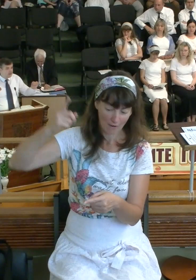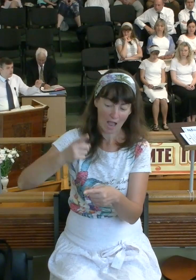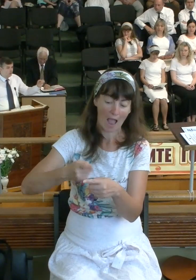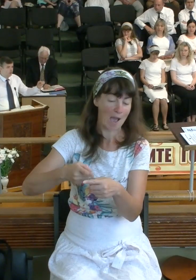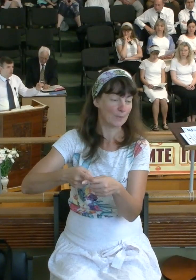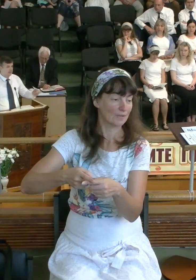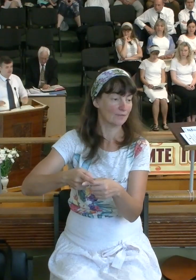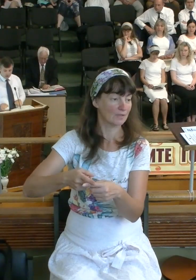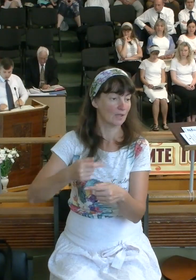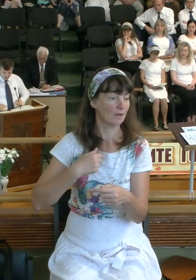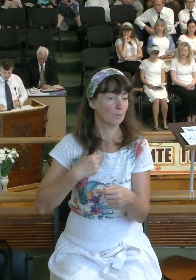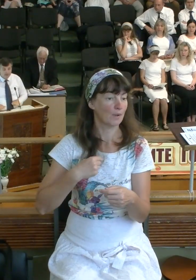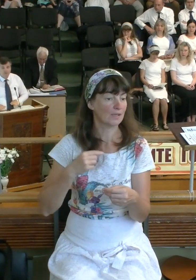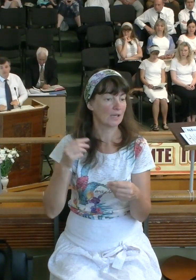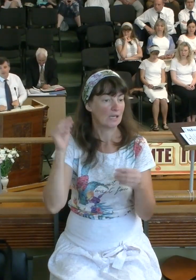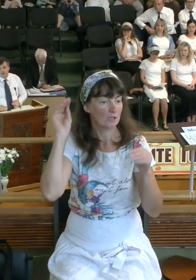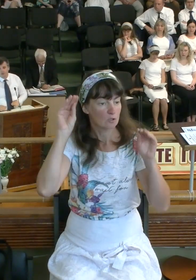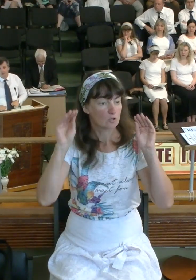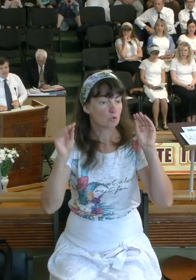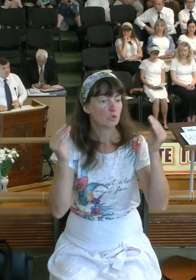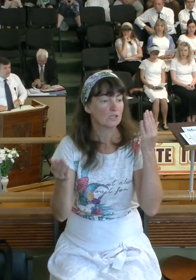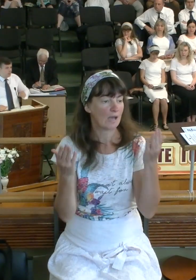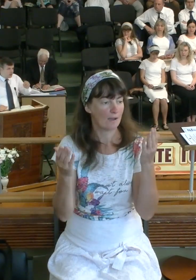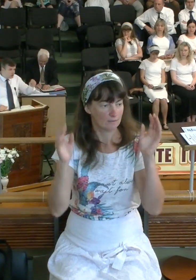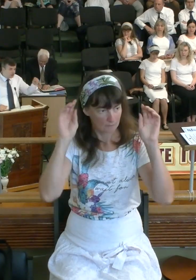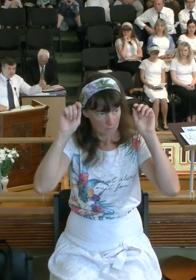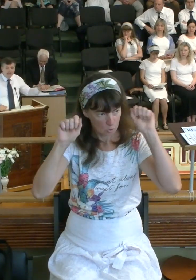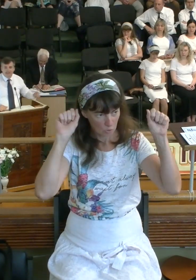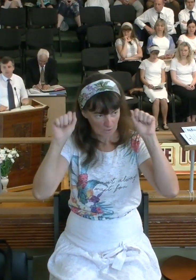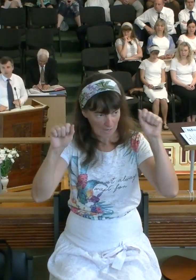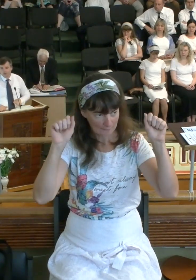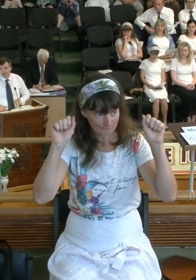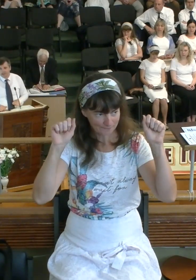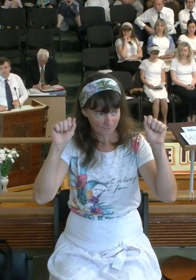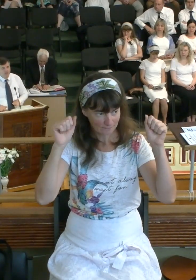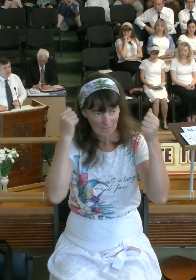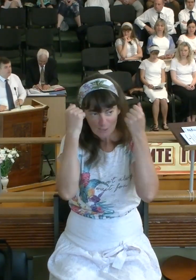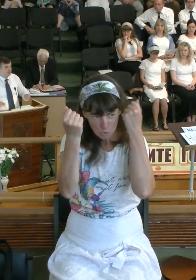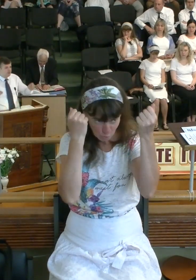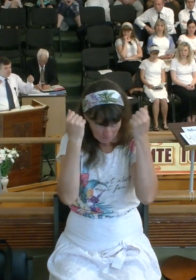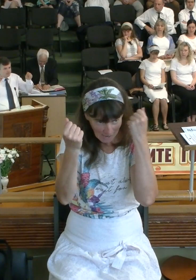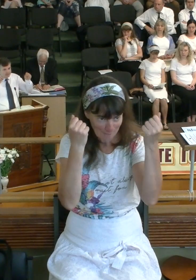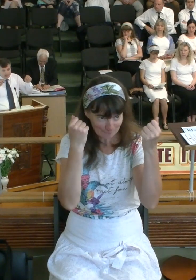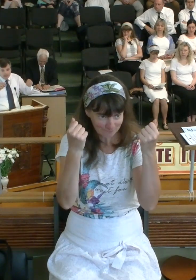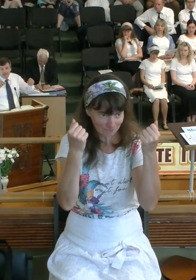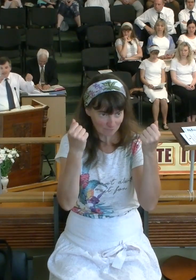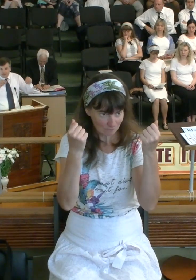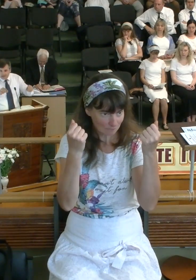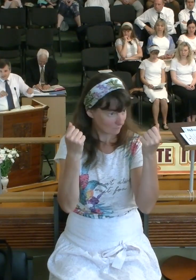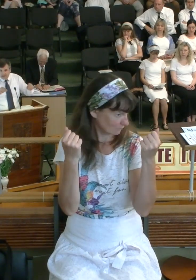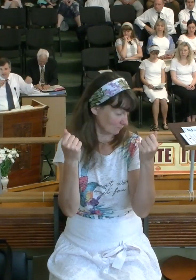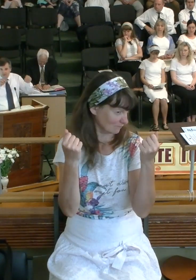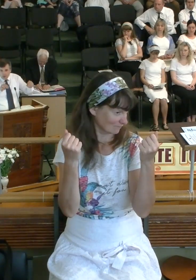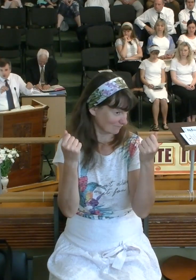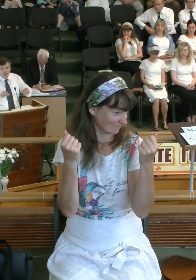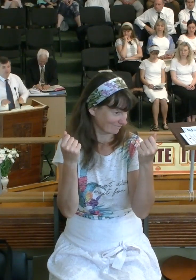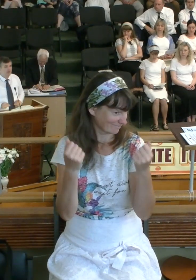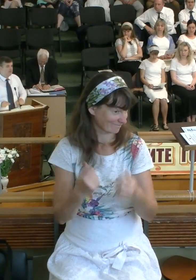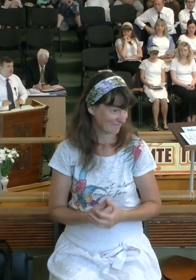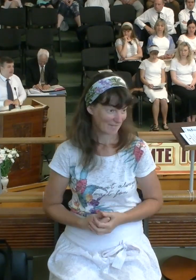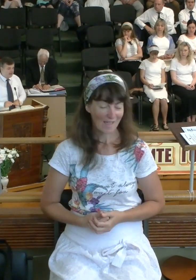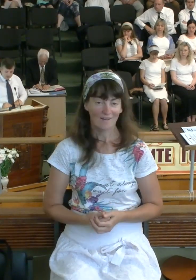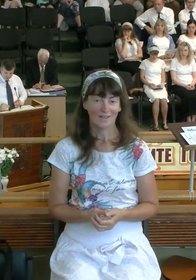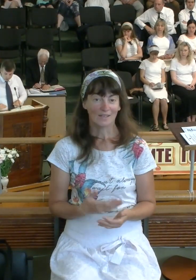Он не дает Духа Святого меры. И поэтому каждый из нас может быть этим великим человеком, если мы в страхе в